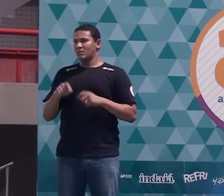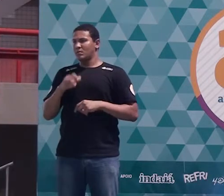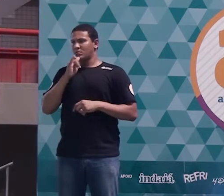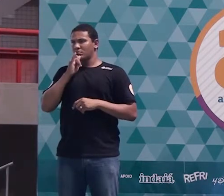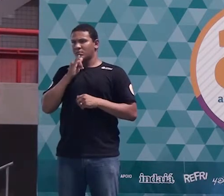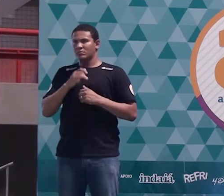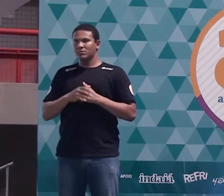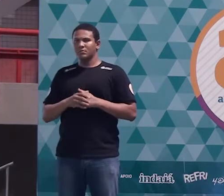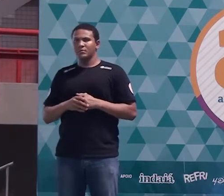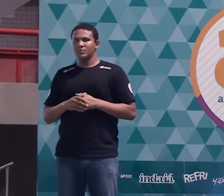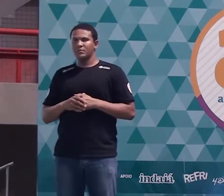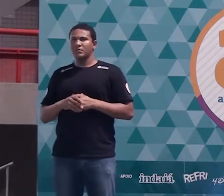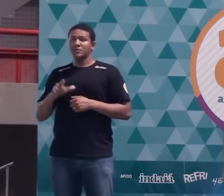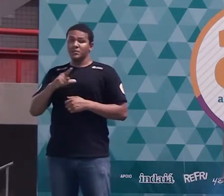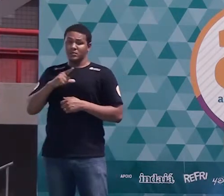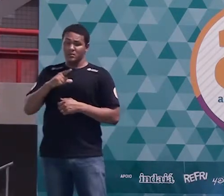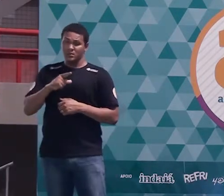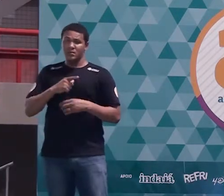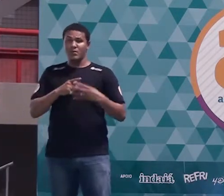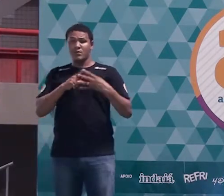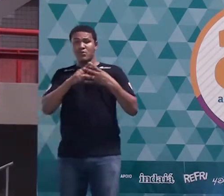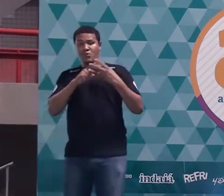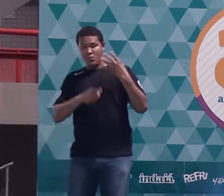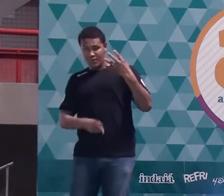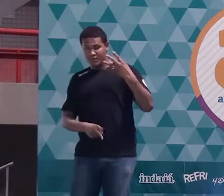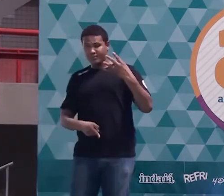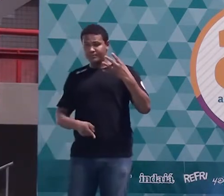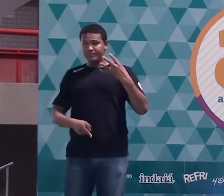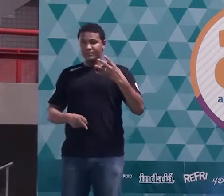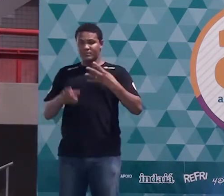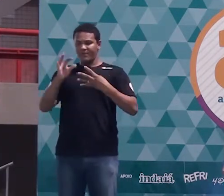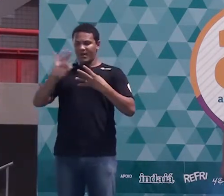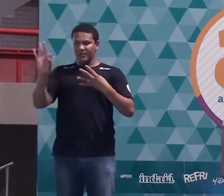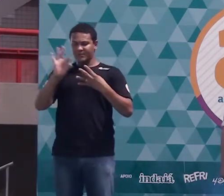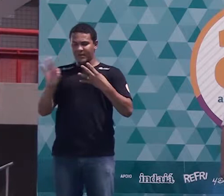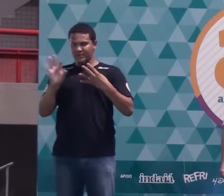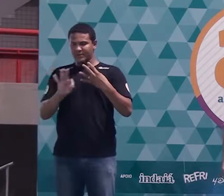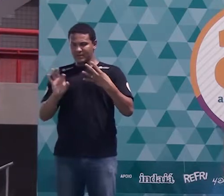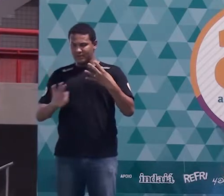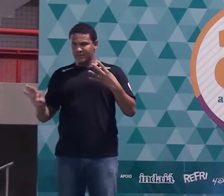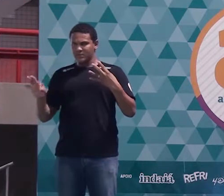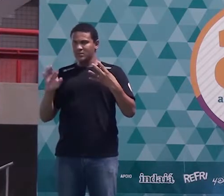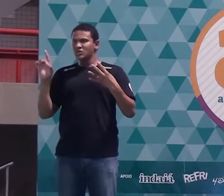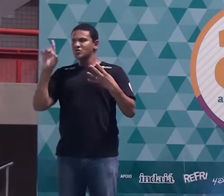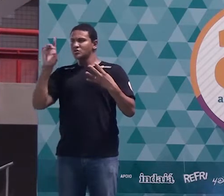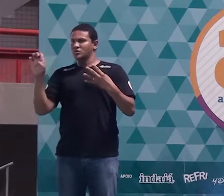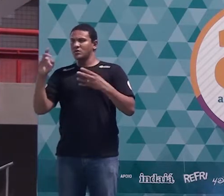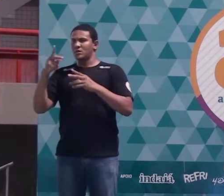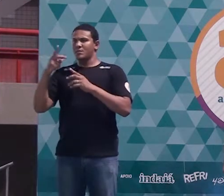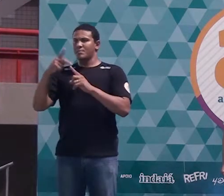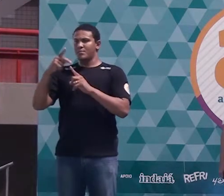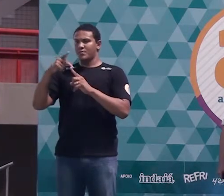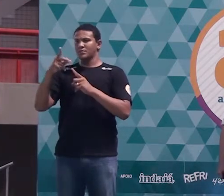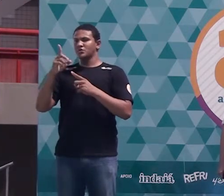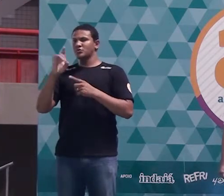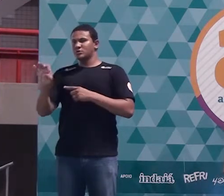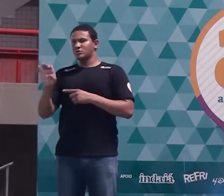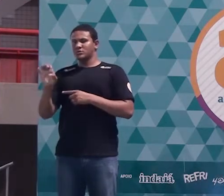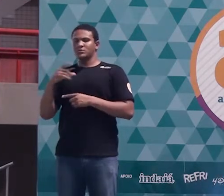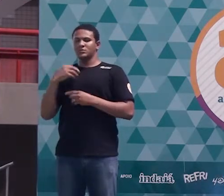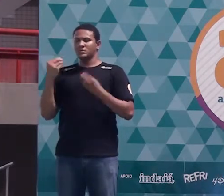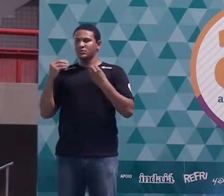Eu coloquei 4 frases com a preposição de. Em cada